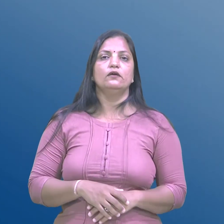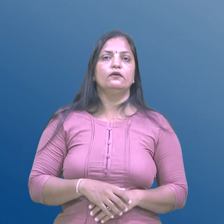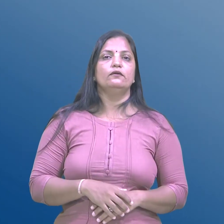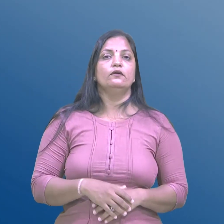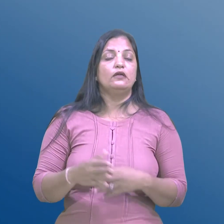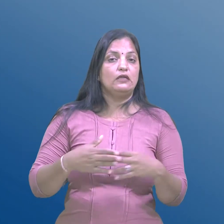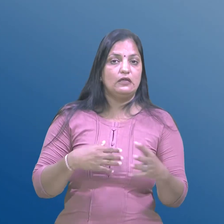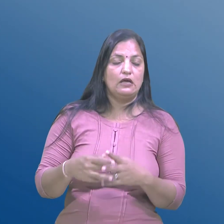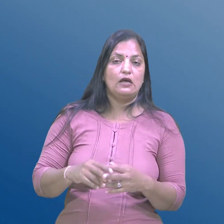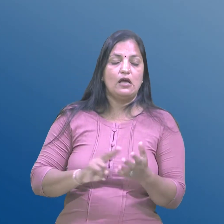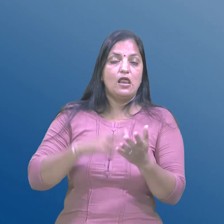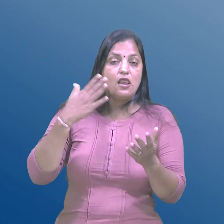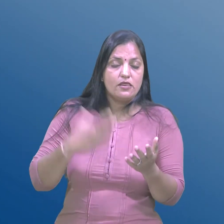અથવા કુદરતી આપત્તિ પછી